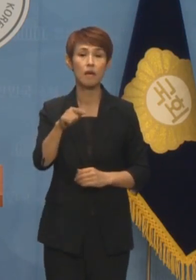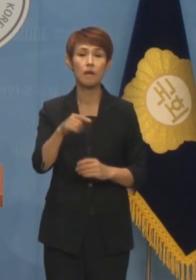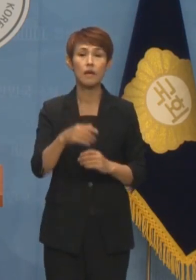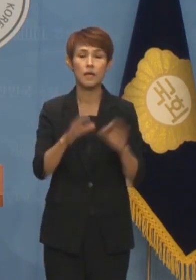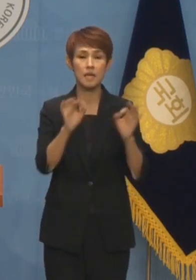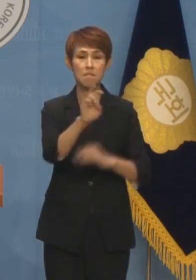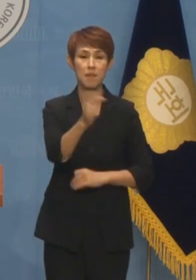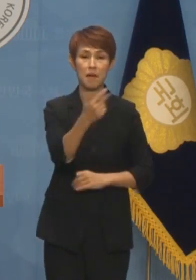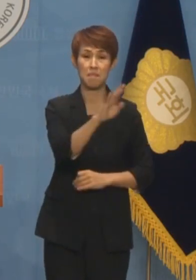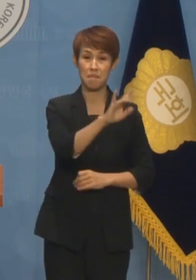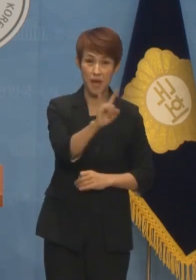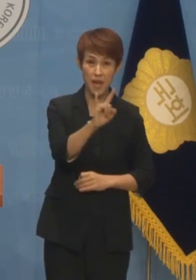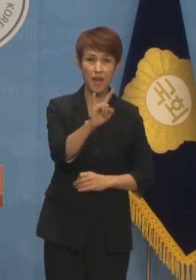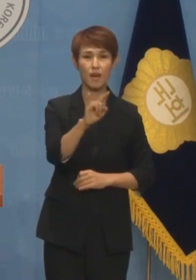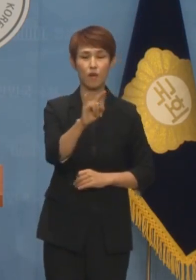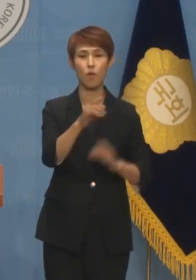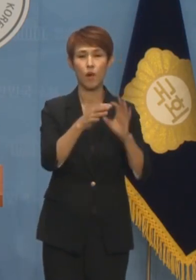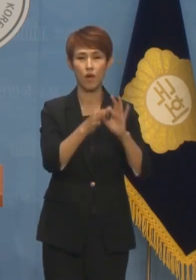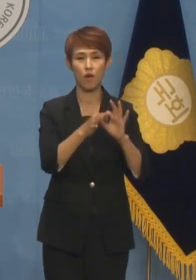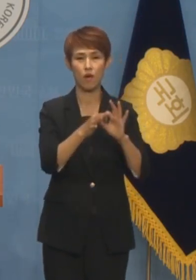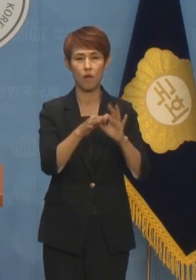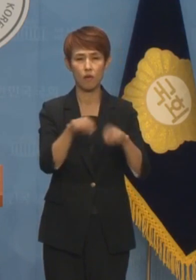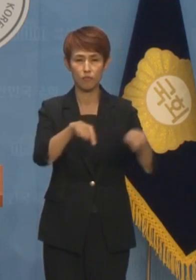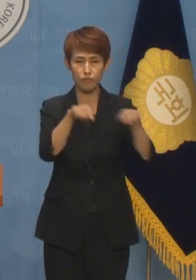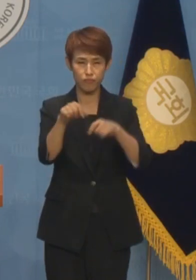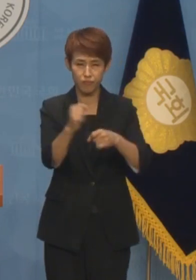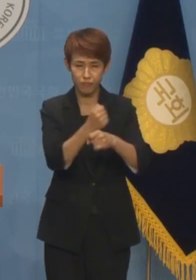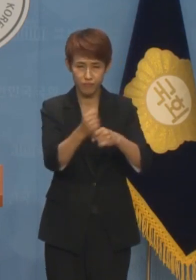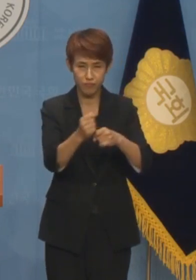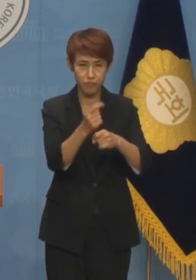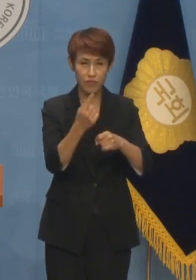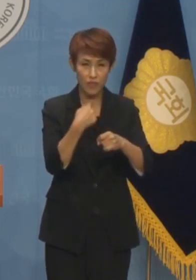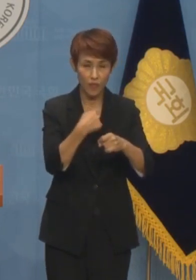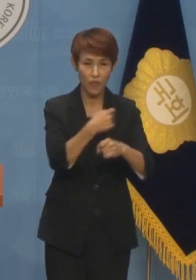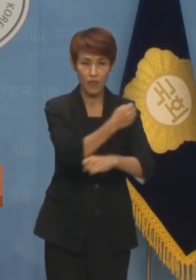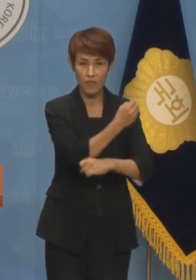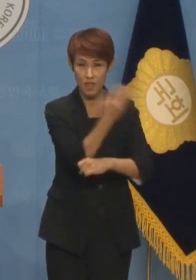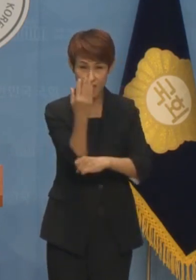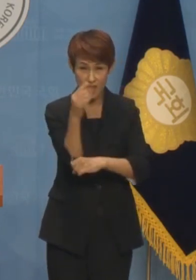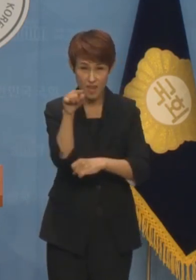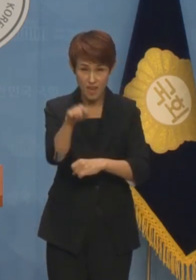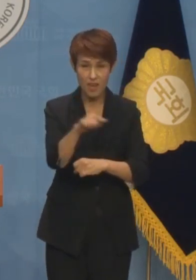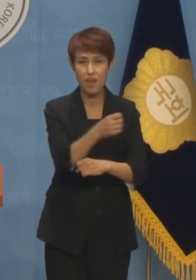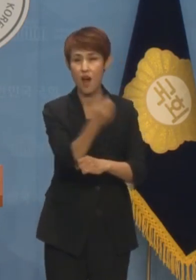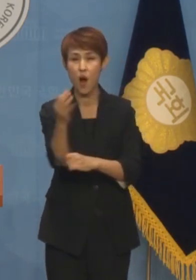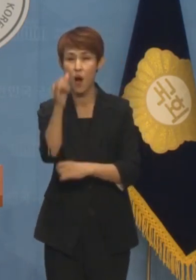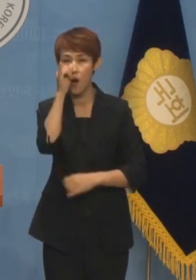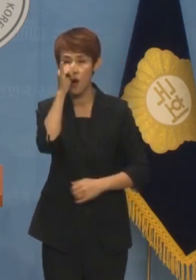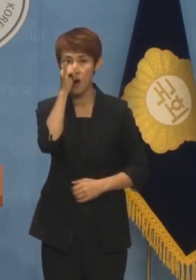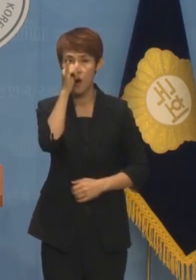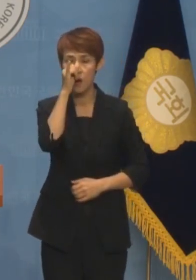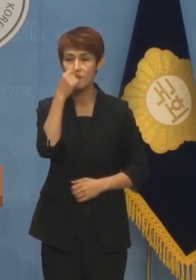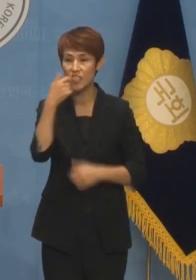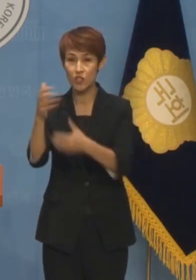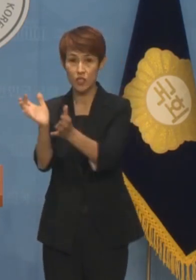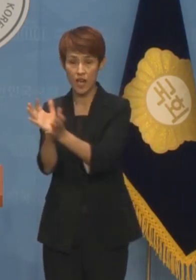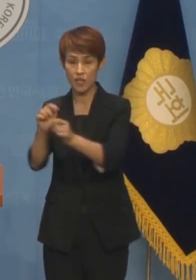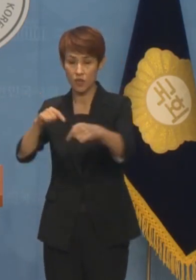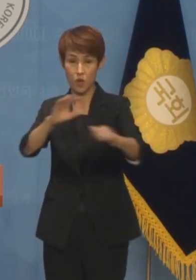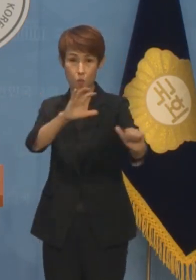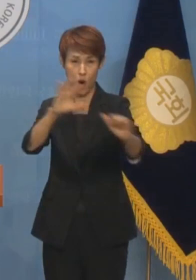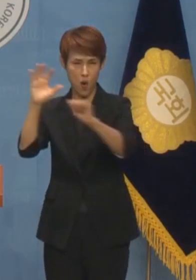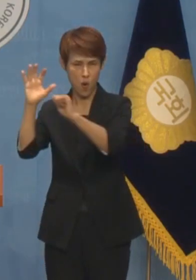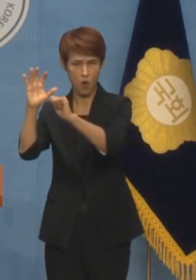신학림 조장 녹취록을 사전 기획한 언론사를 통해 대대적으로 보도하고이를 민주당이 정책으로 활용한